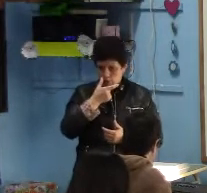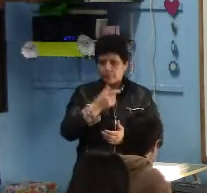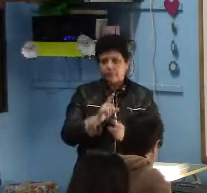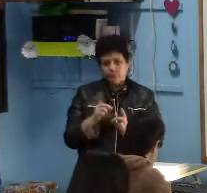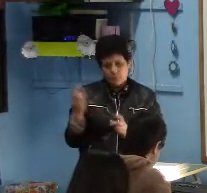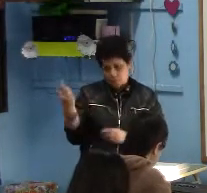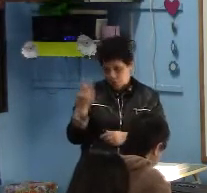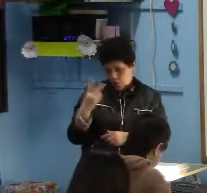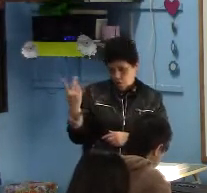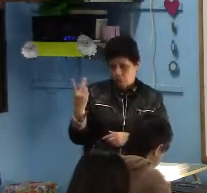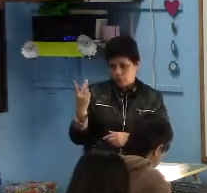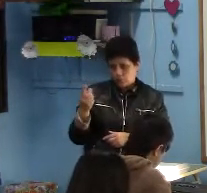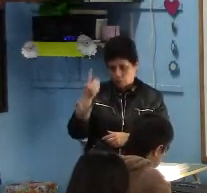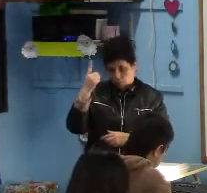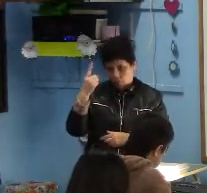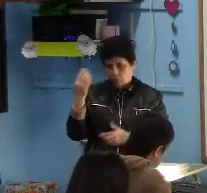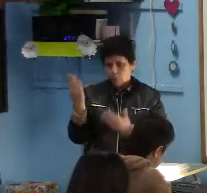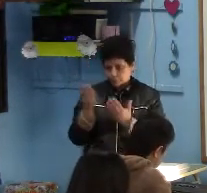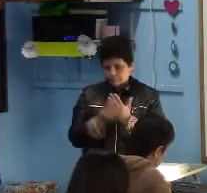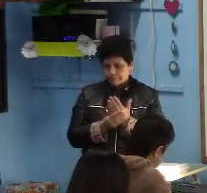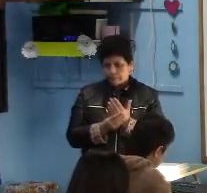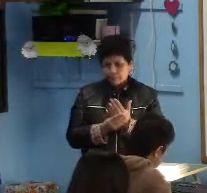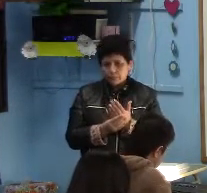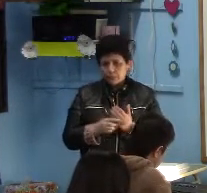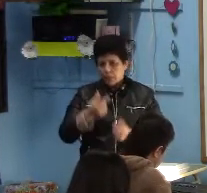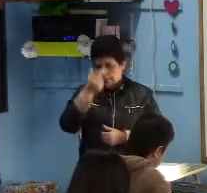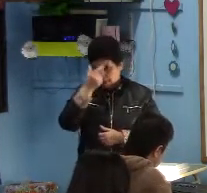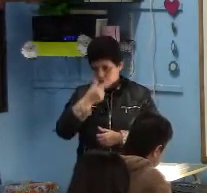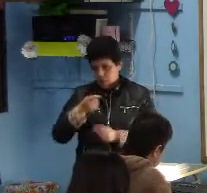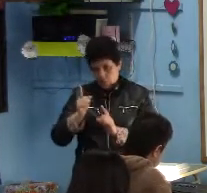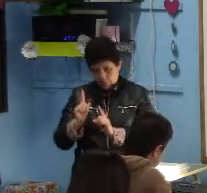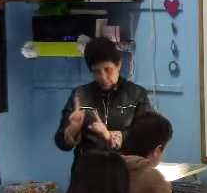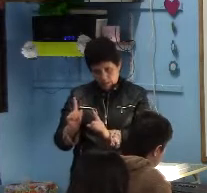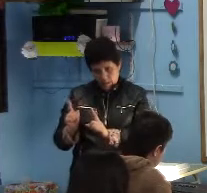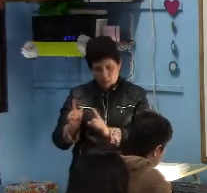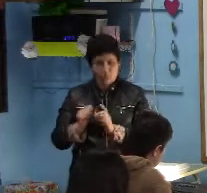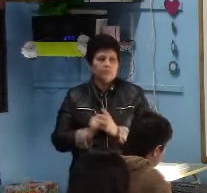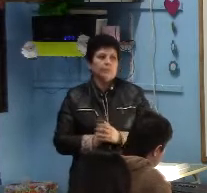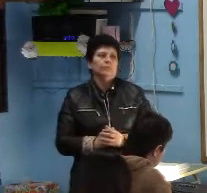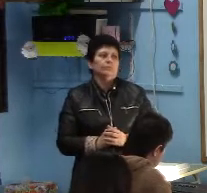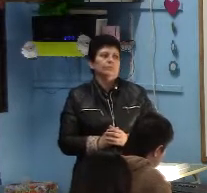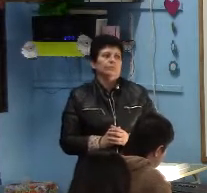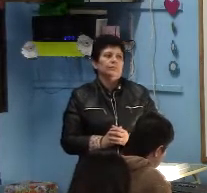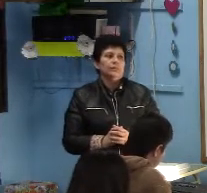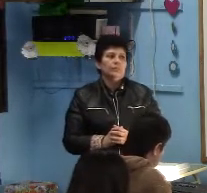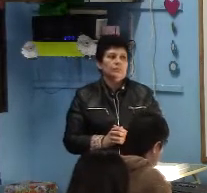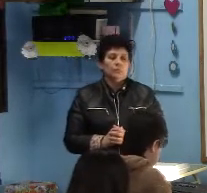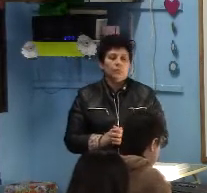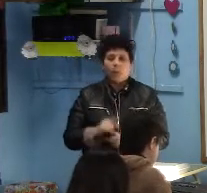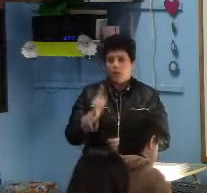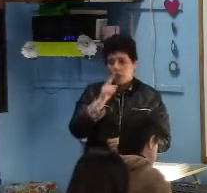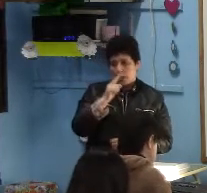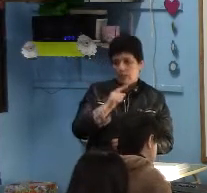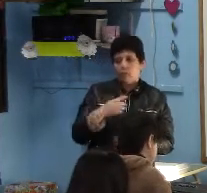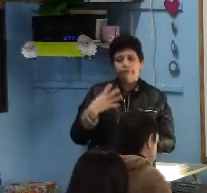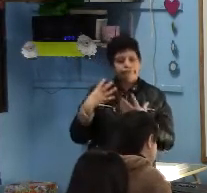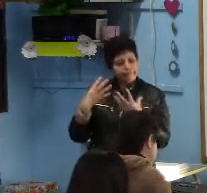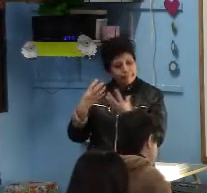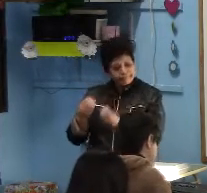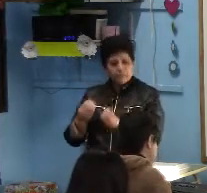sordos es uno de esos ministerios. Por los ciegos, también es otro ministerio en el cual queremos crecer,